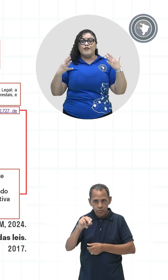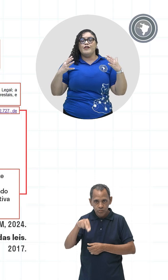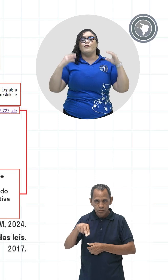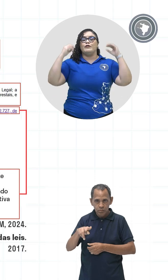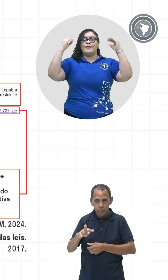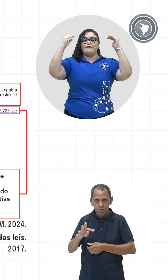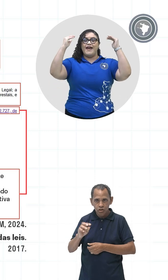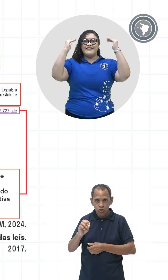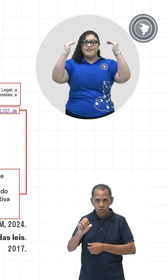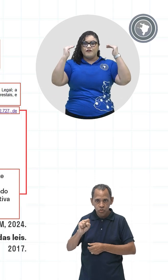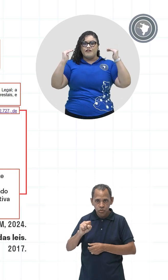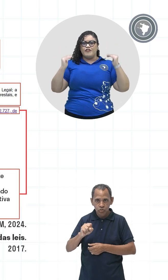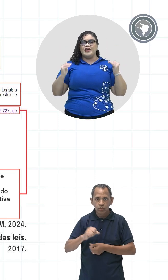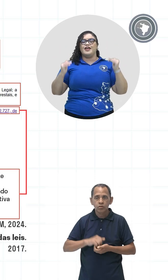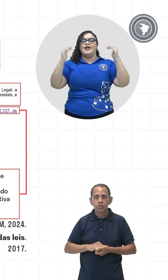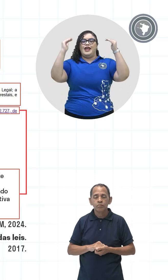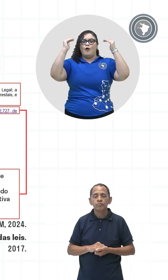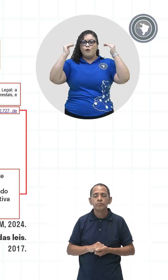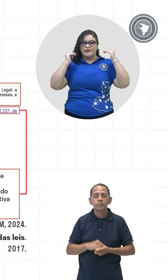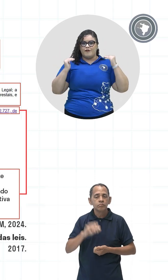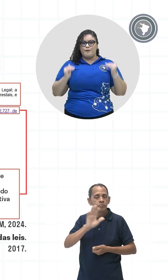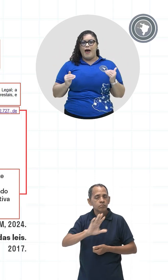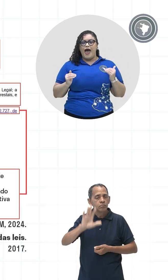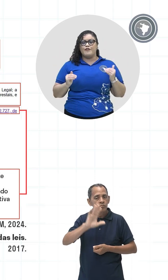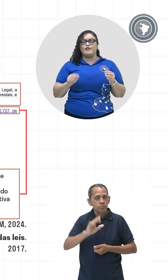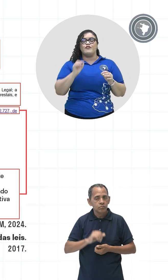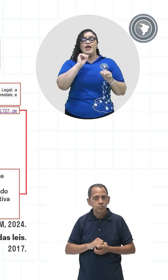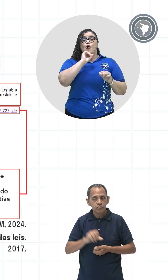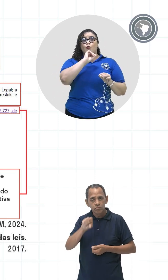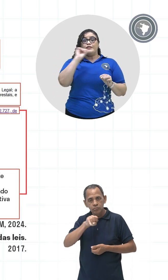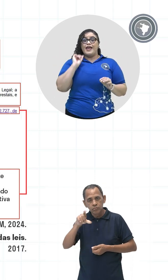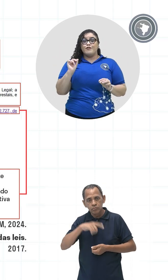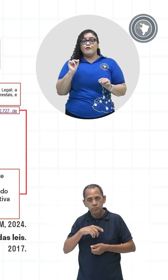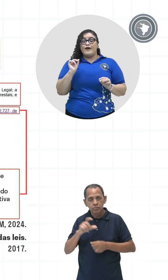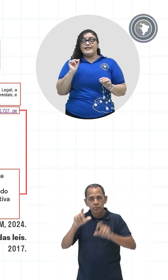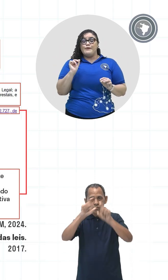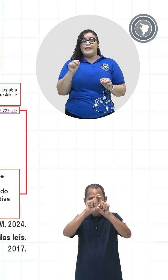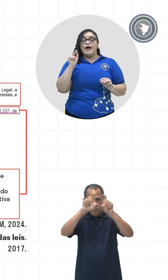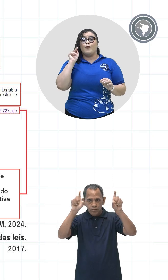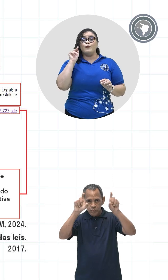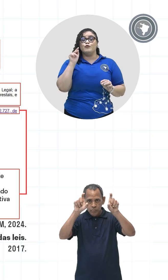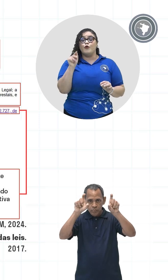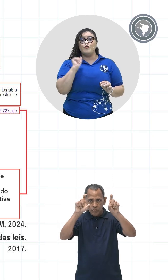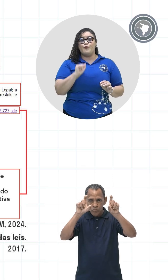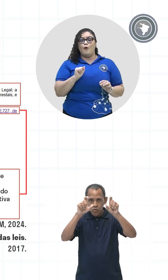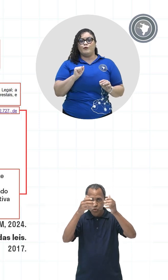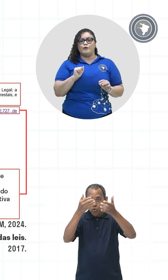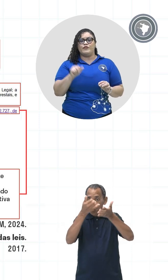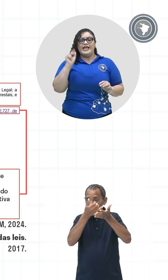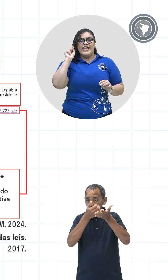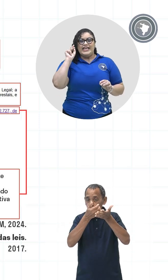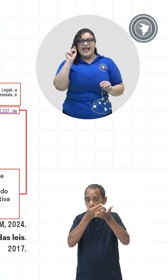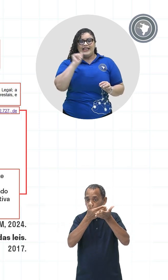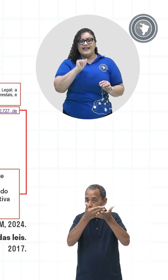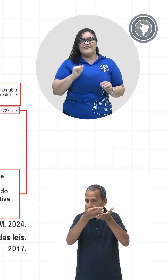do artigo, quando ela vai se dividir em outras partes, o texto vai terminar com 2 pontos. E aí, esses